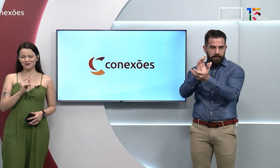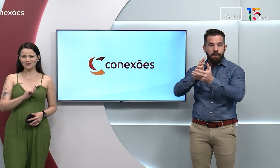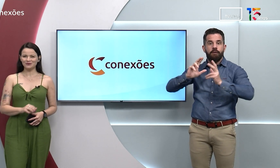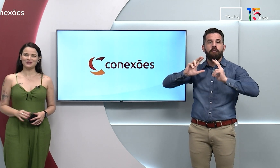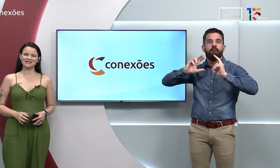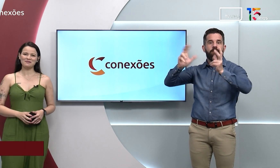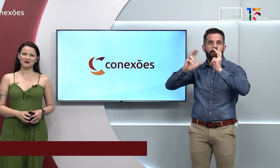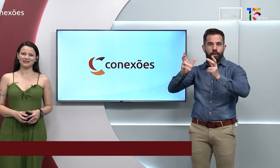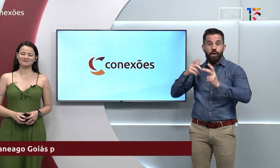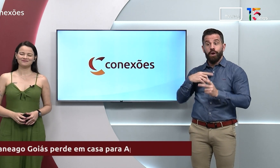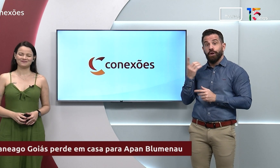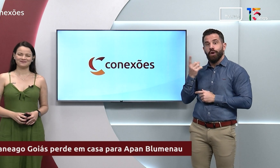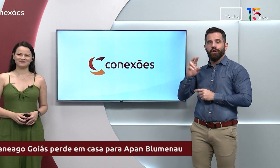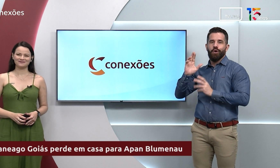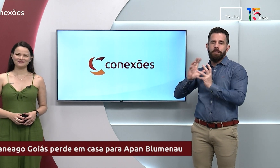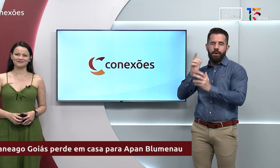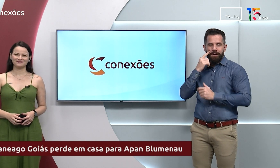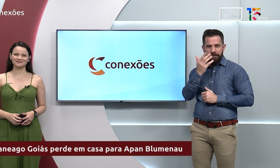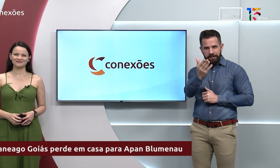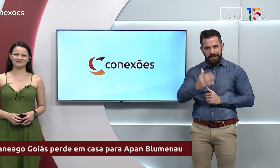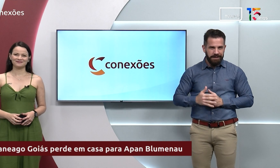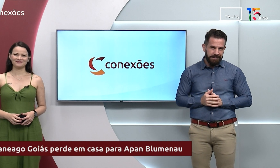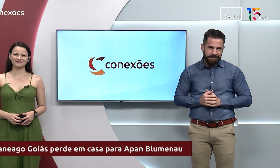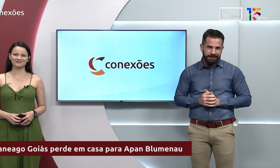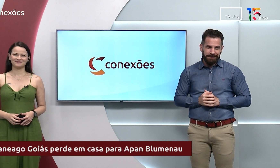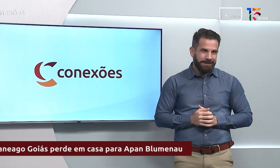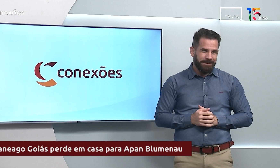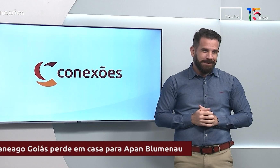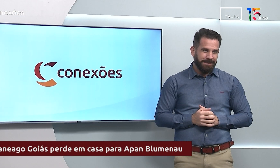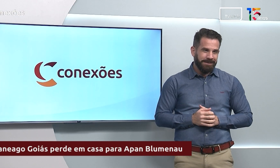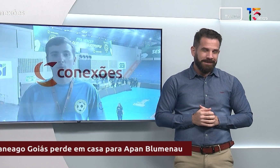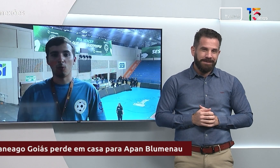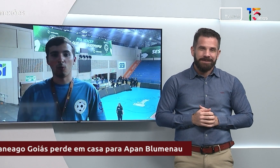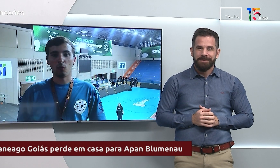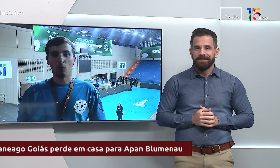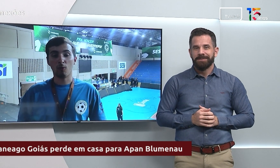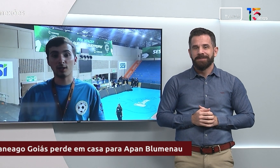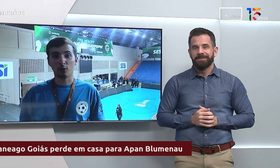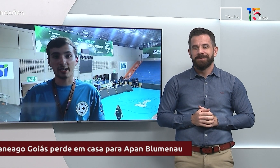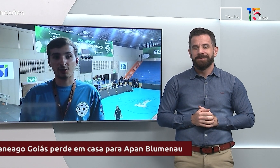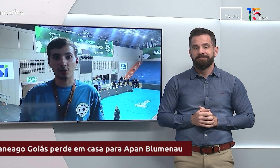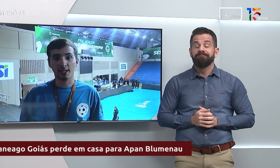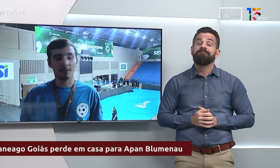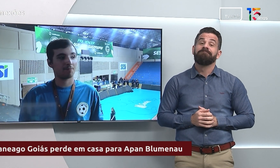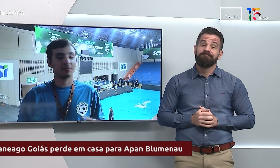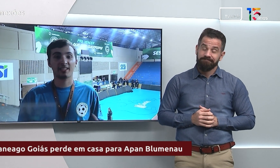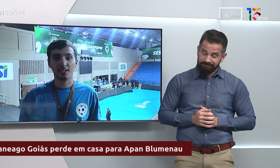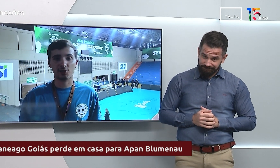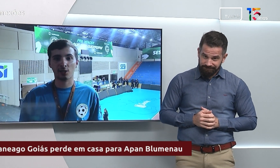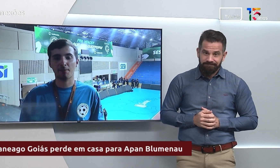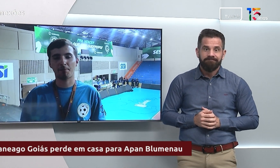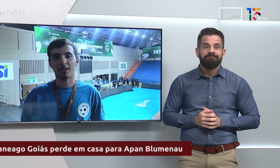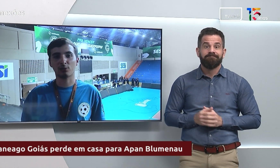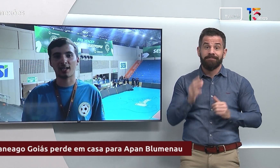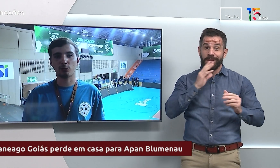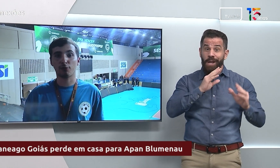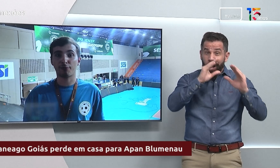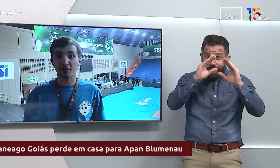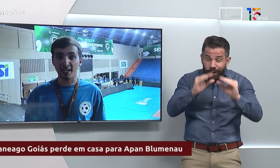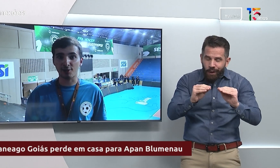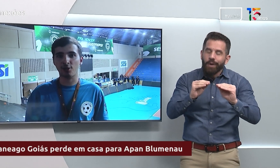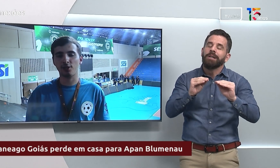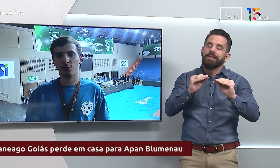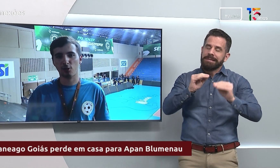com o Doutores da Bola. Uma noite triste para o